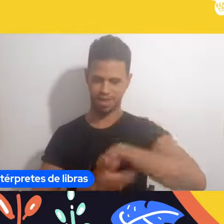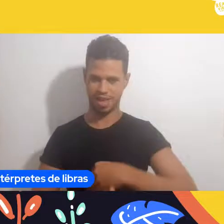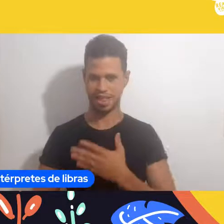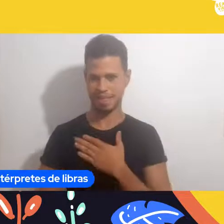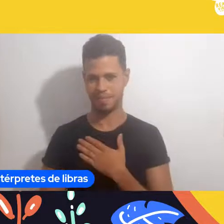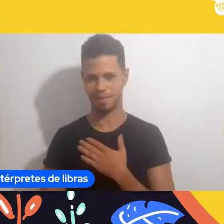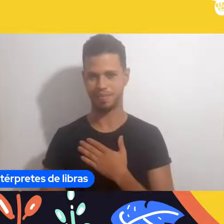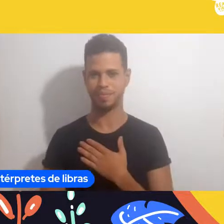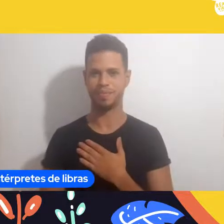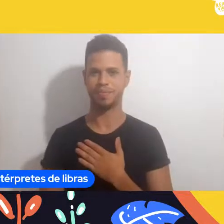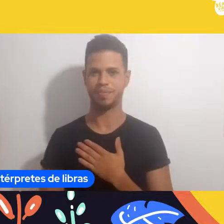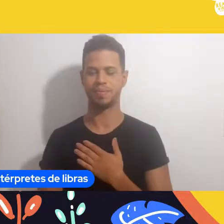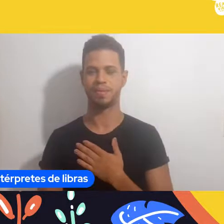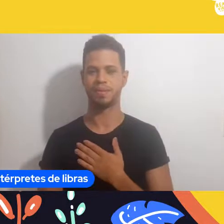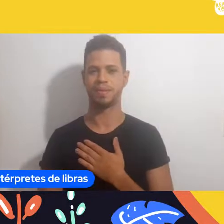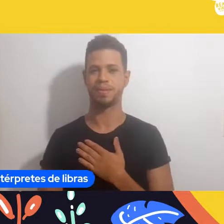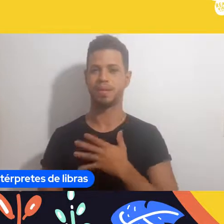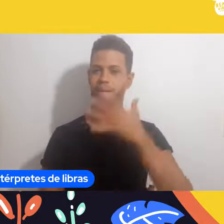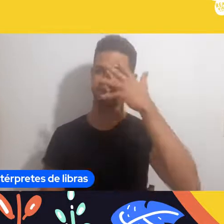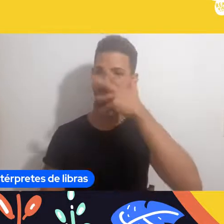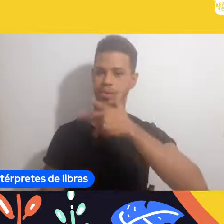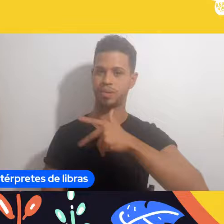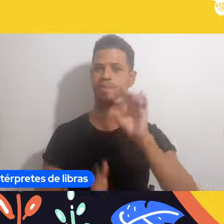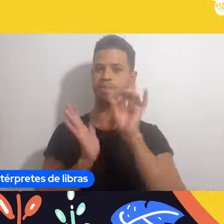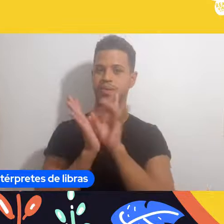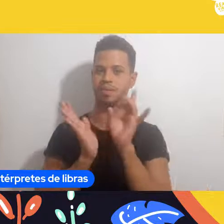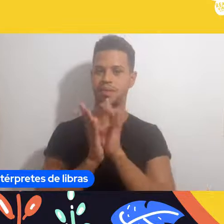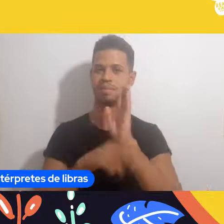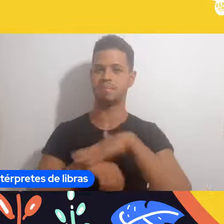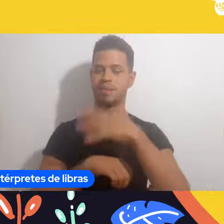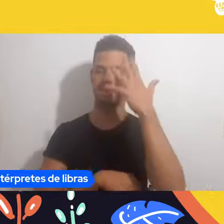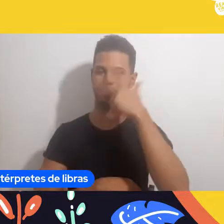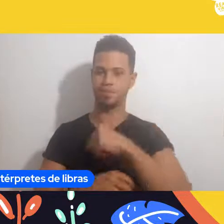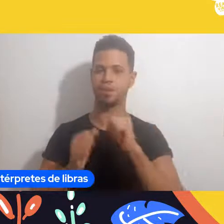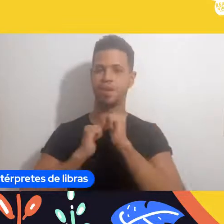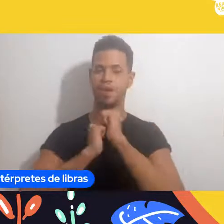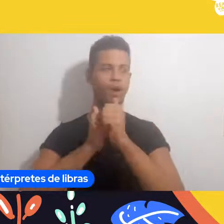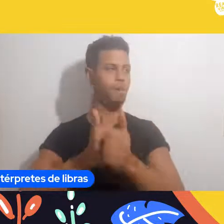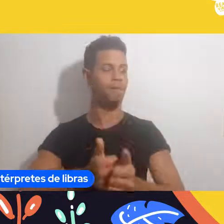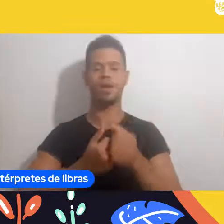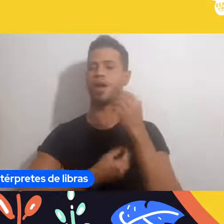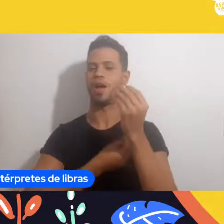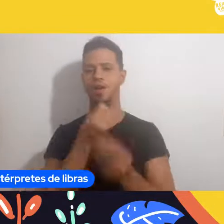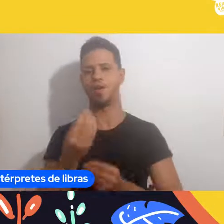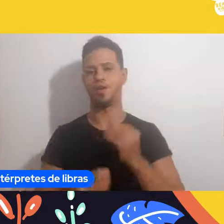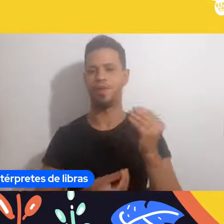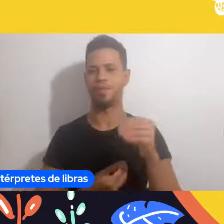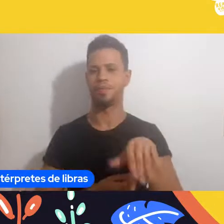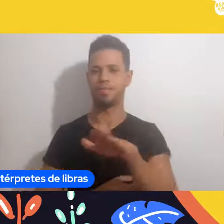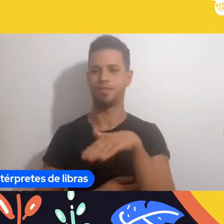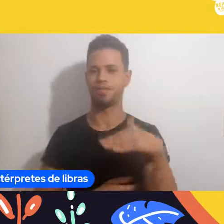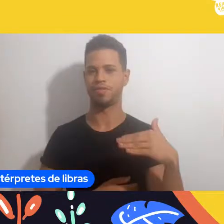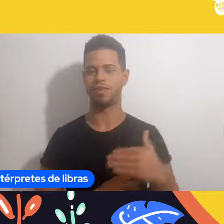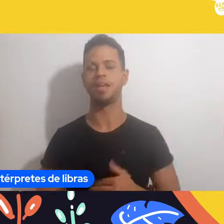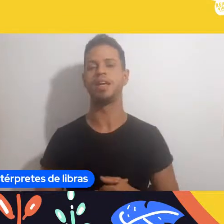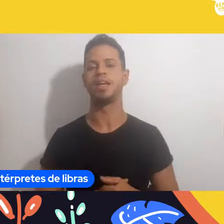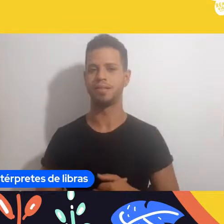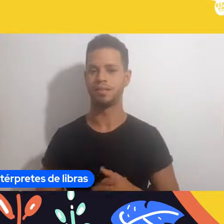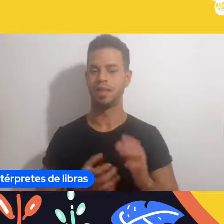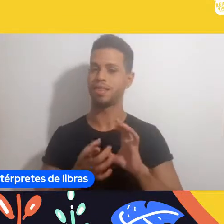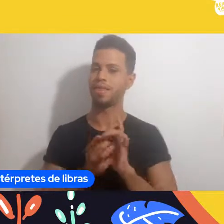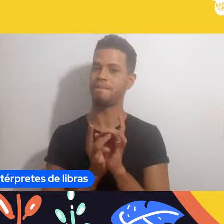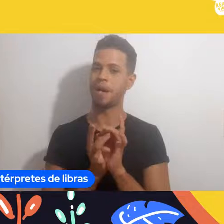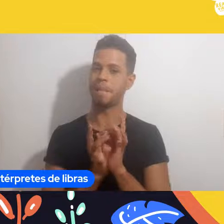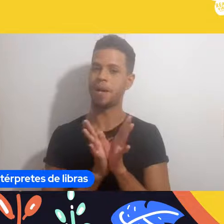E isso é muito bonito, tem sido muito bonito acompanhar a forma inventiva dessas crianças. Quando elas se permitem, elas